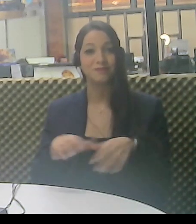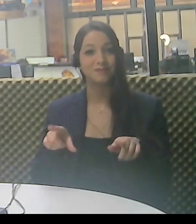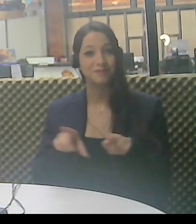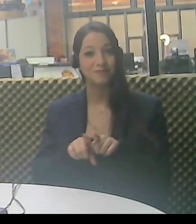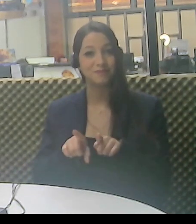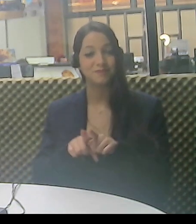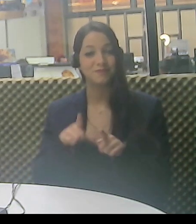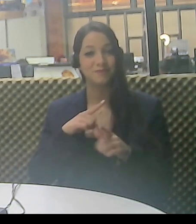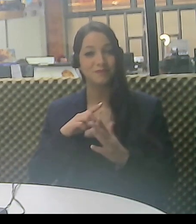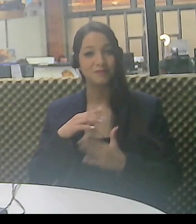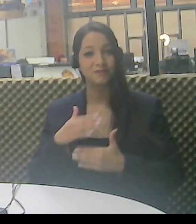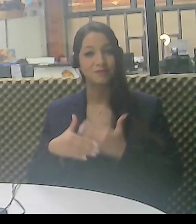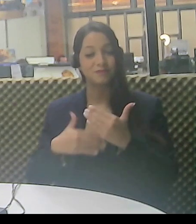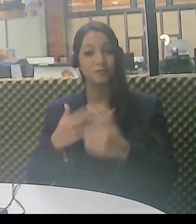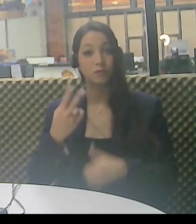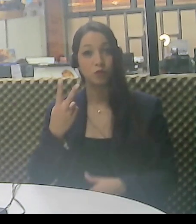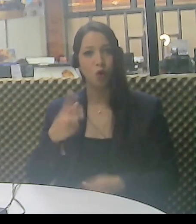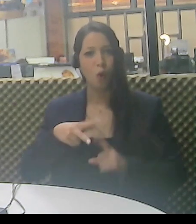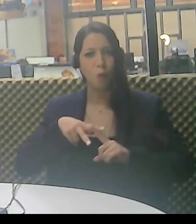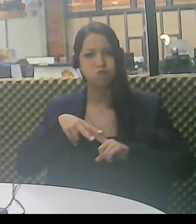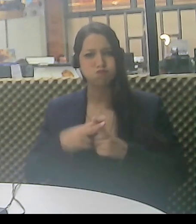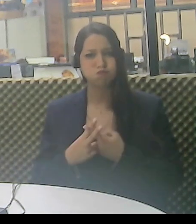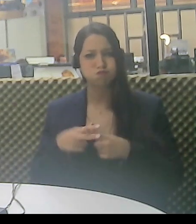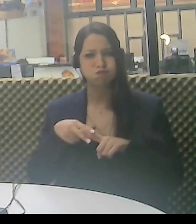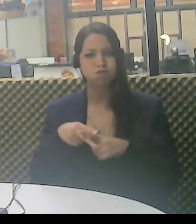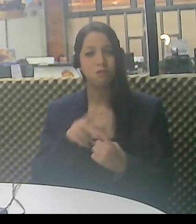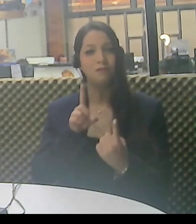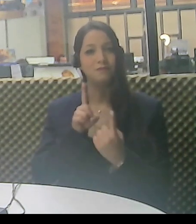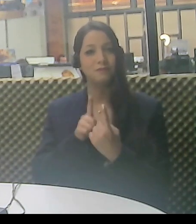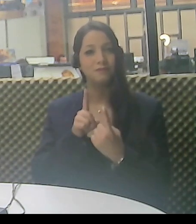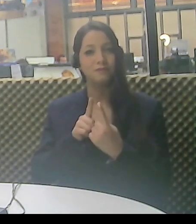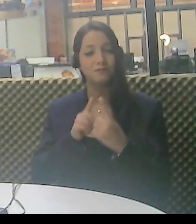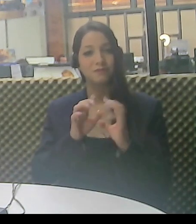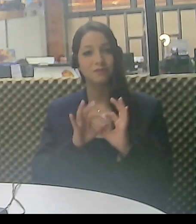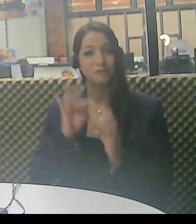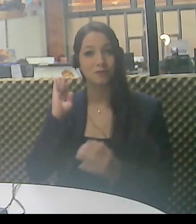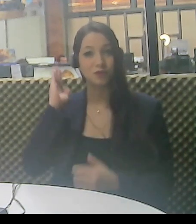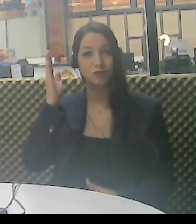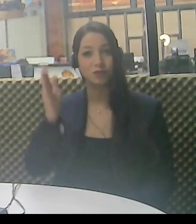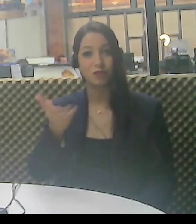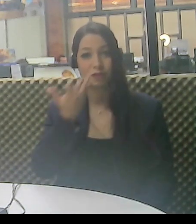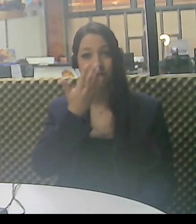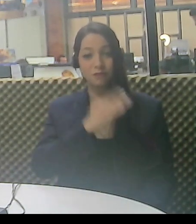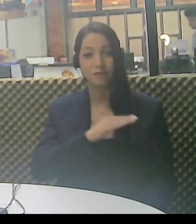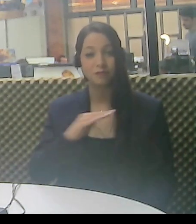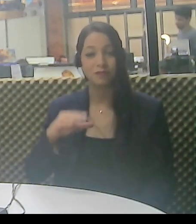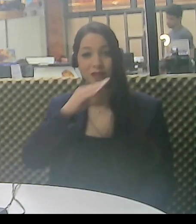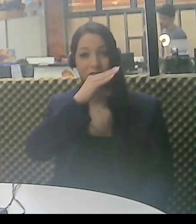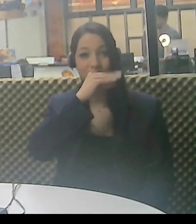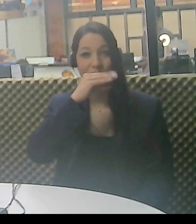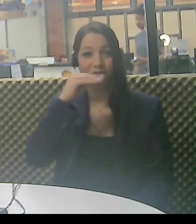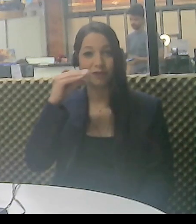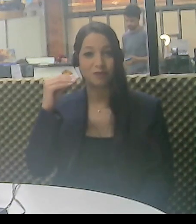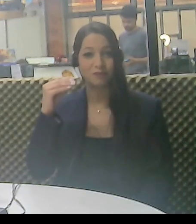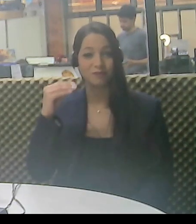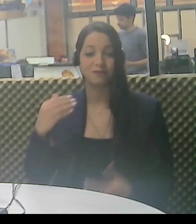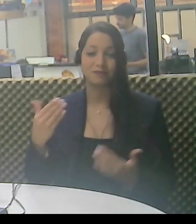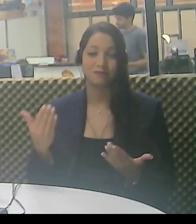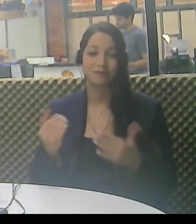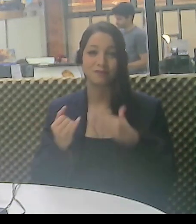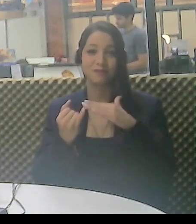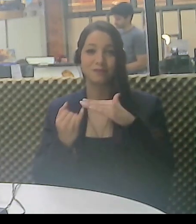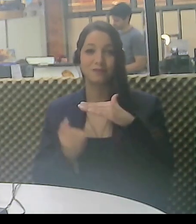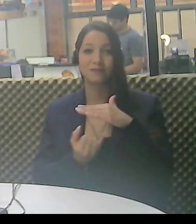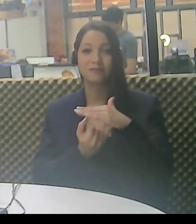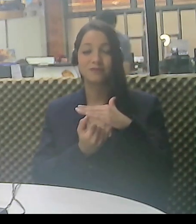estão em andamento 2 grandes reformas nos Centros de Atendimento Integral à Criança e ao Adolescente. Dessa vez, as